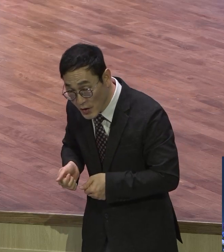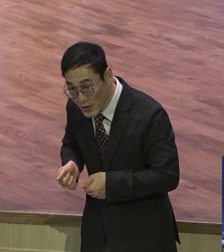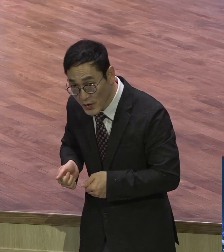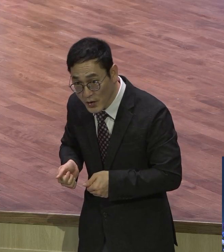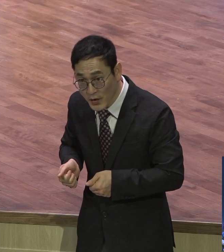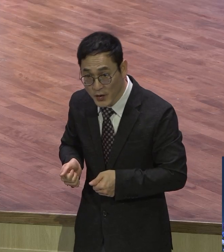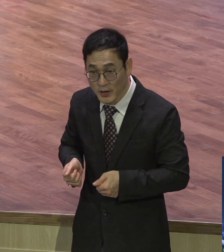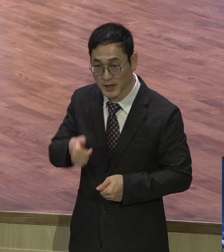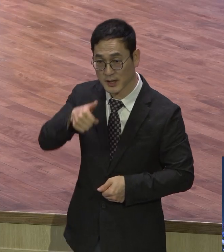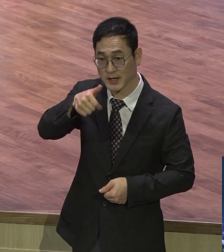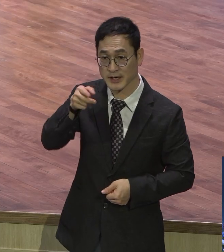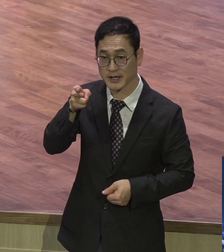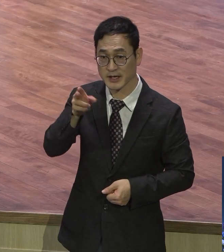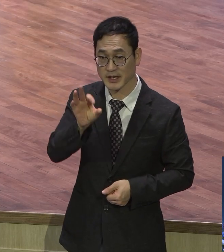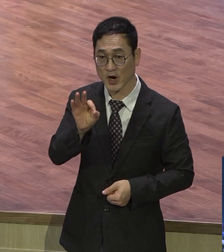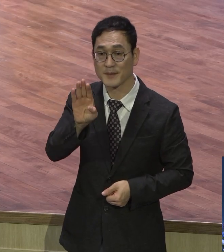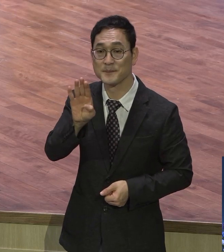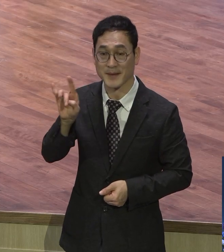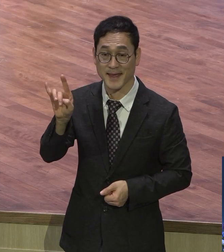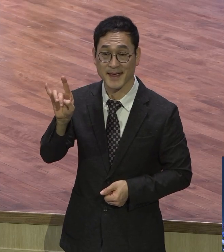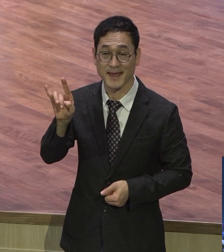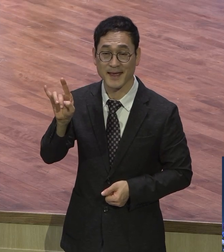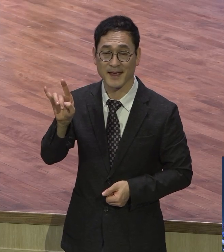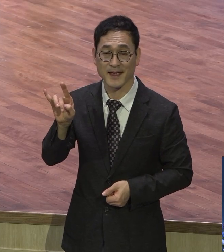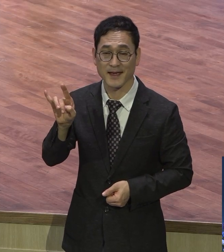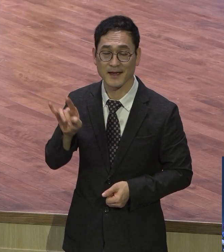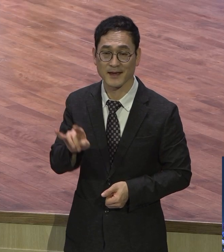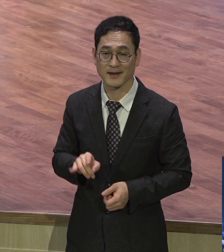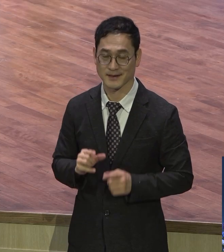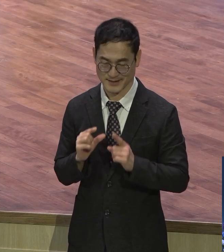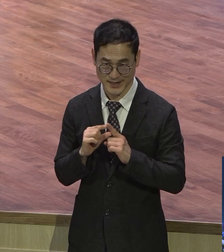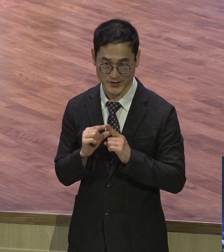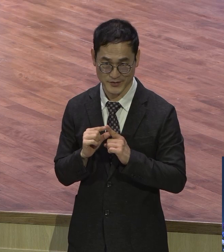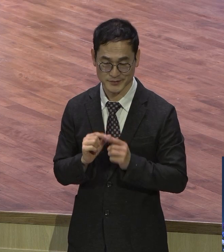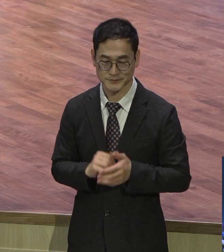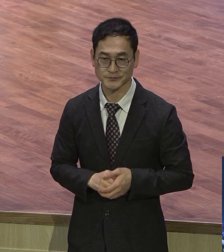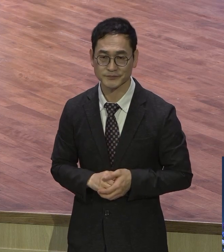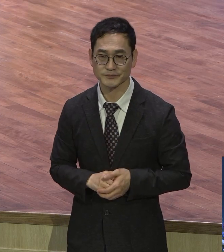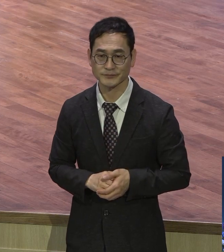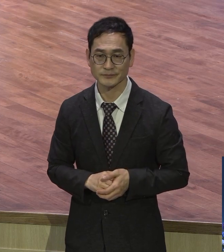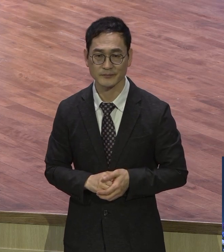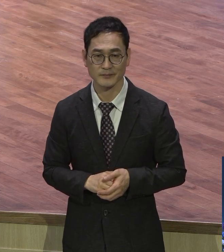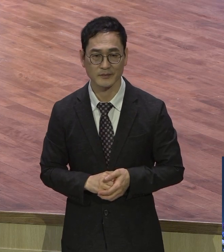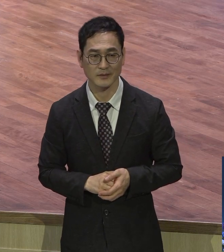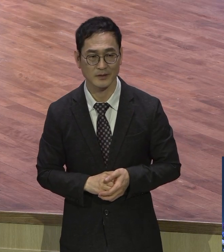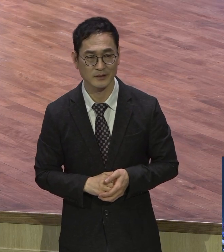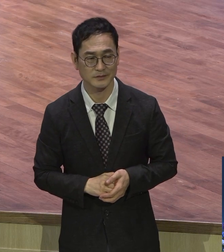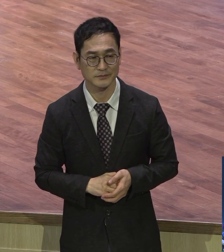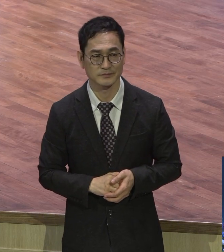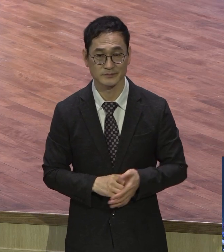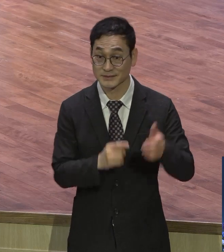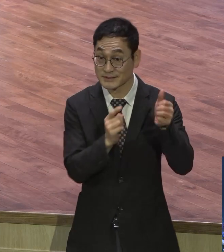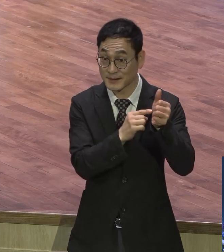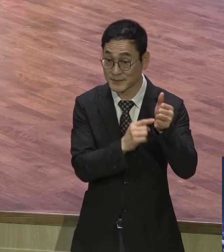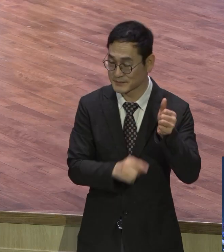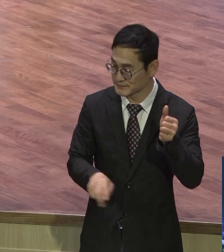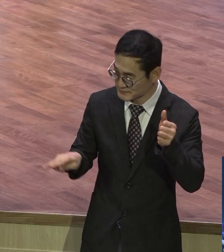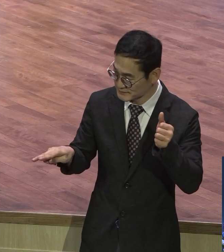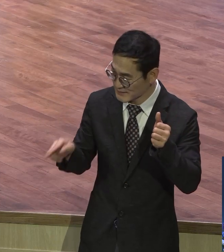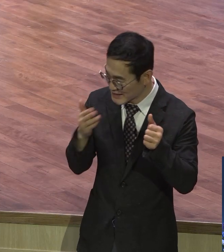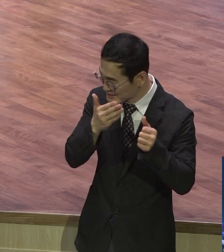때는요. 경배라는 의미예요. 무슨 말입니까? 회당장은 예수님을 어떻게 봤냐. 한